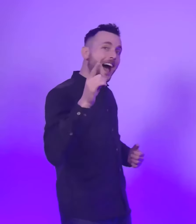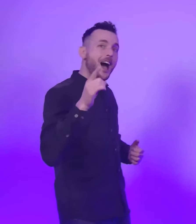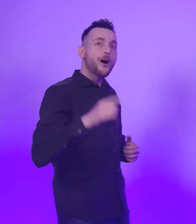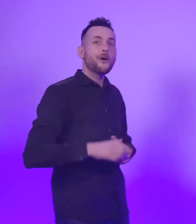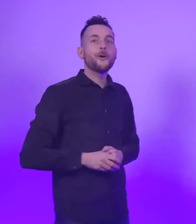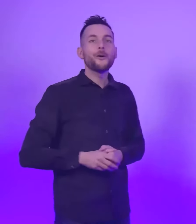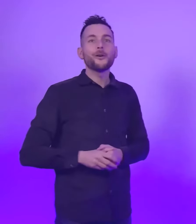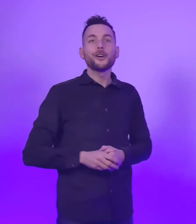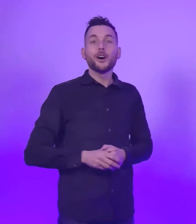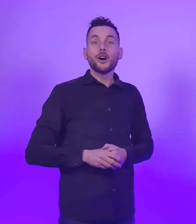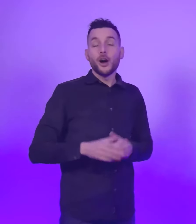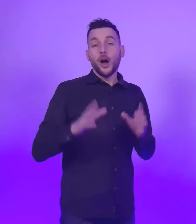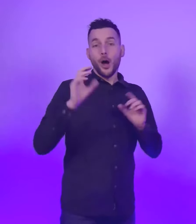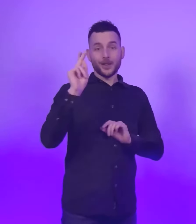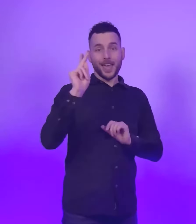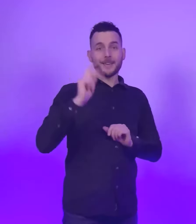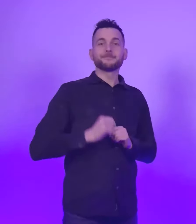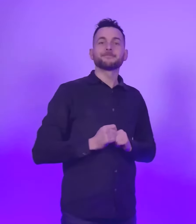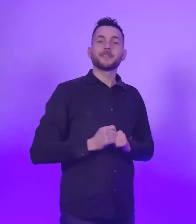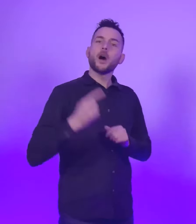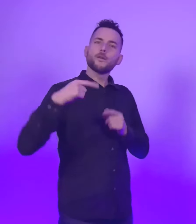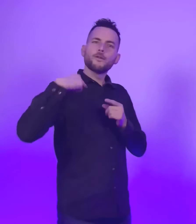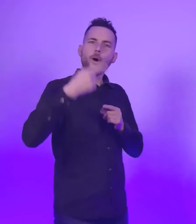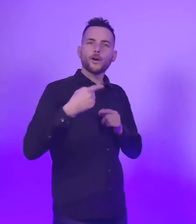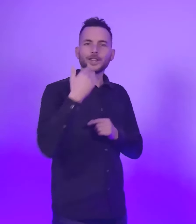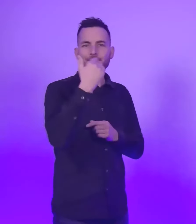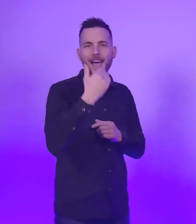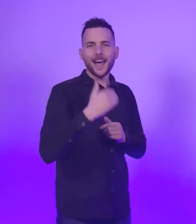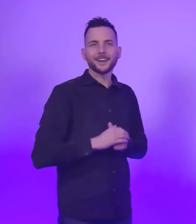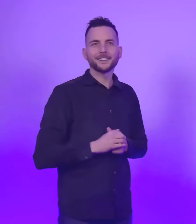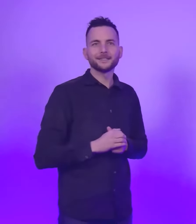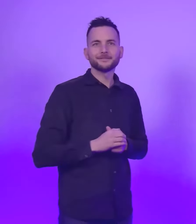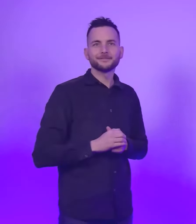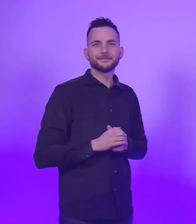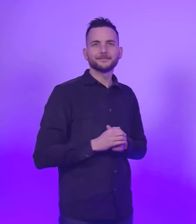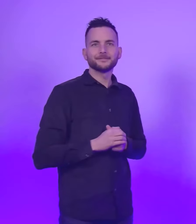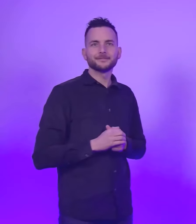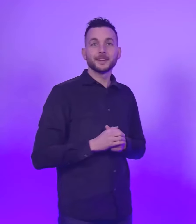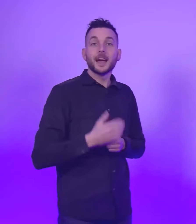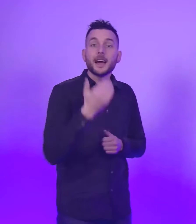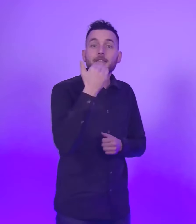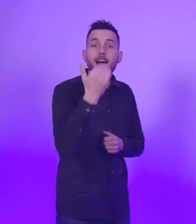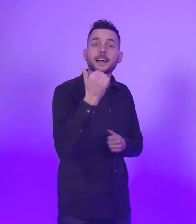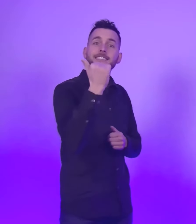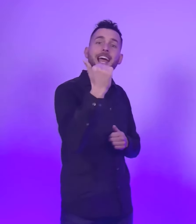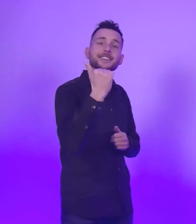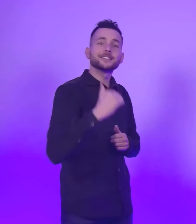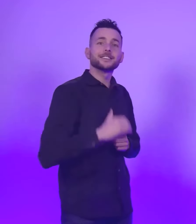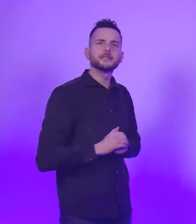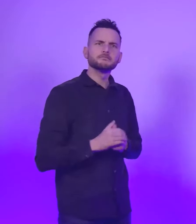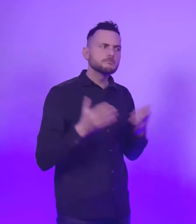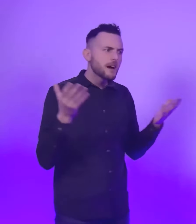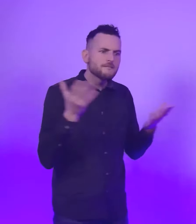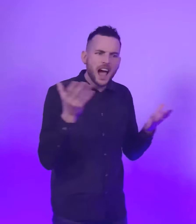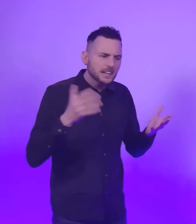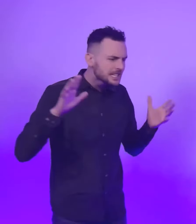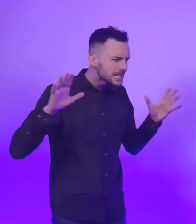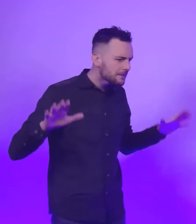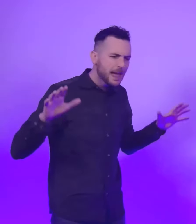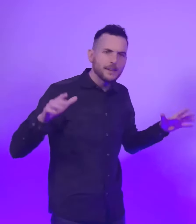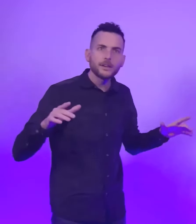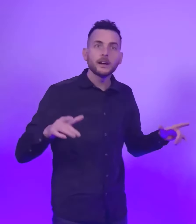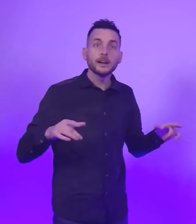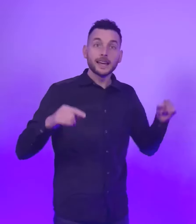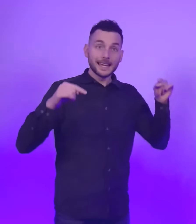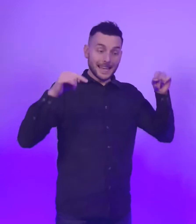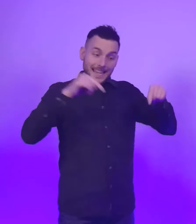jou. Oké, volgende vraag. Volgende vraag. Vraag 6. Waar is die dan gebleven? Oh, hier zo. Hij is